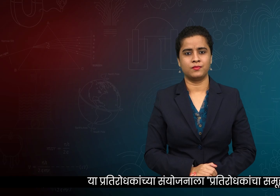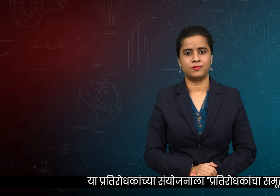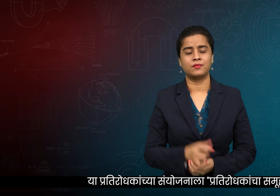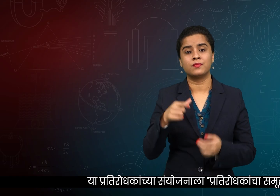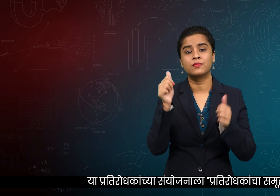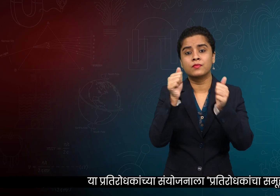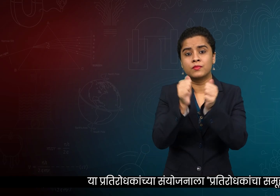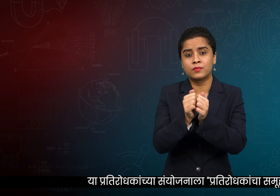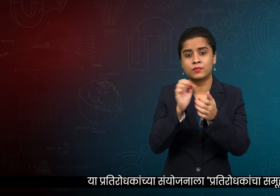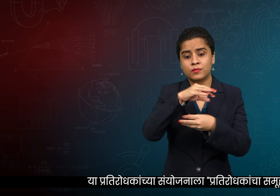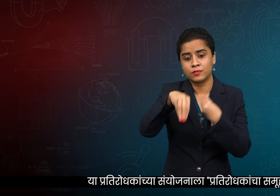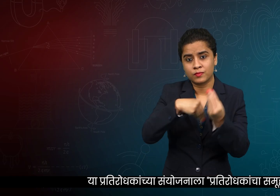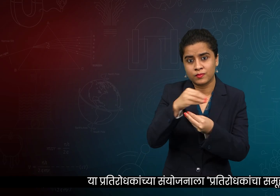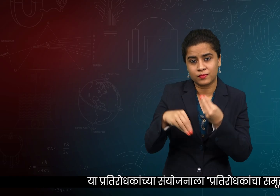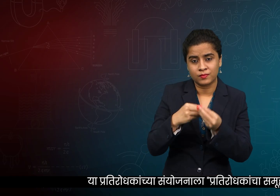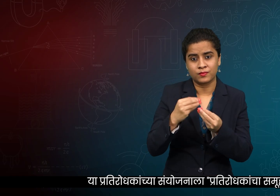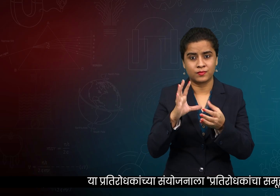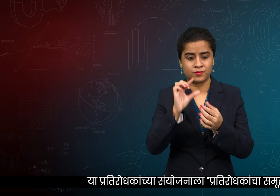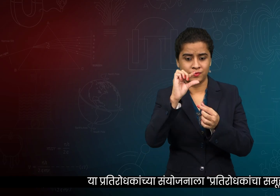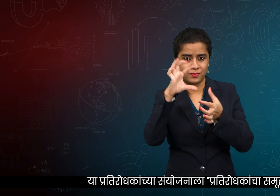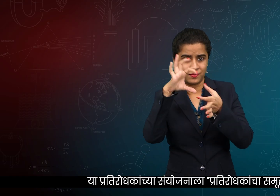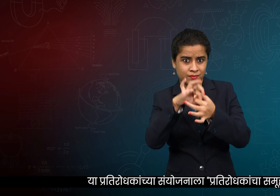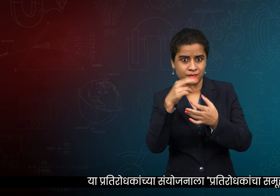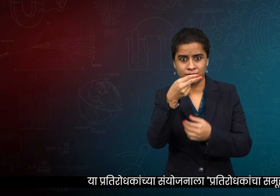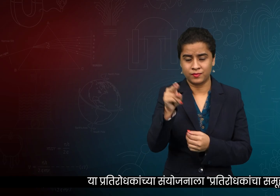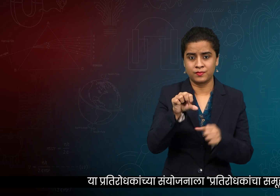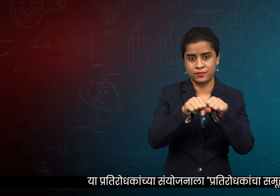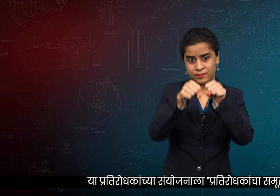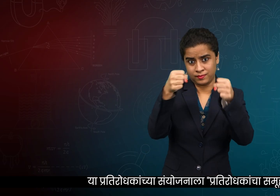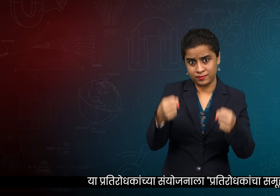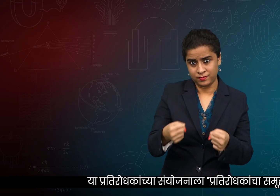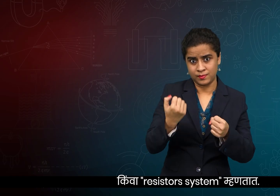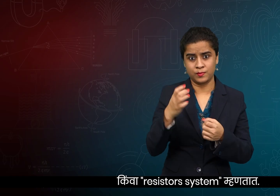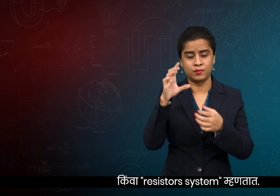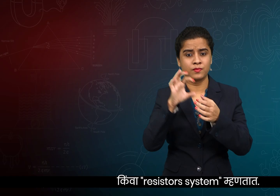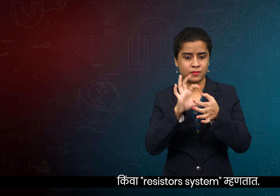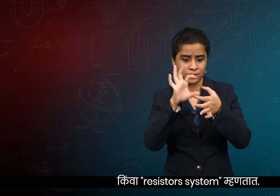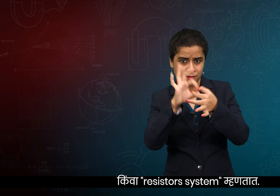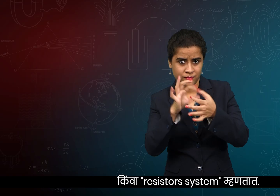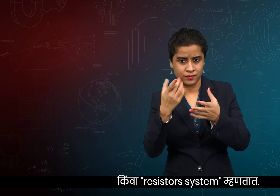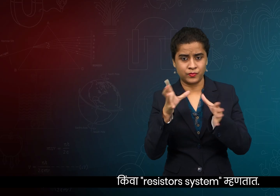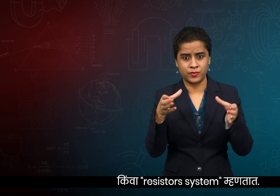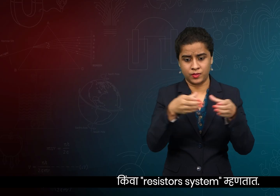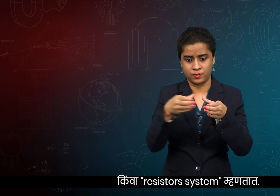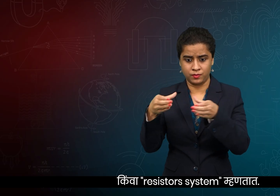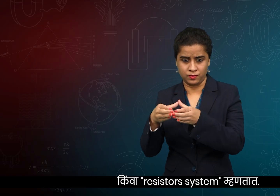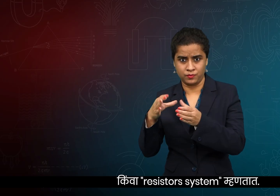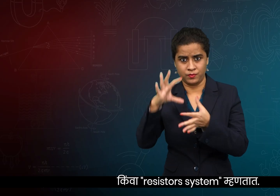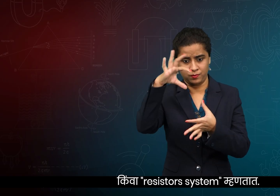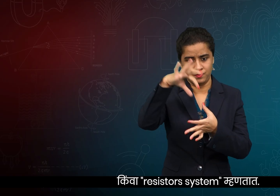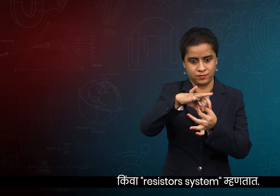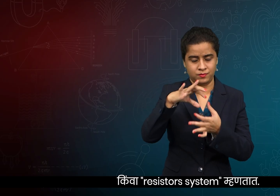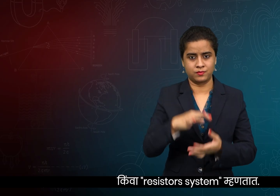या प्रतिरोधकांच्या संयोजनाला प्रतिरोधकांचा समूह किंवा रेझिस्टर्स सिस्टीम म्हणतात.